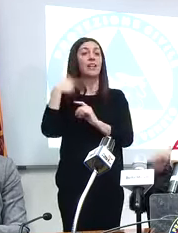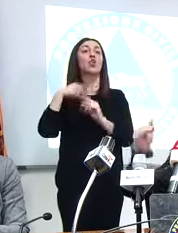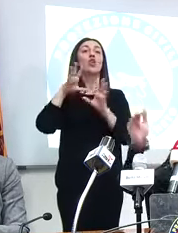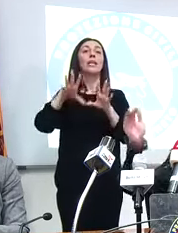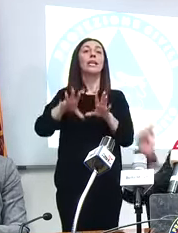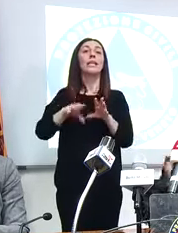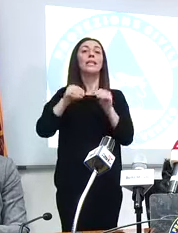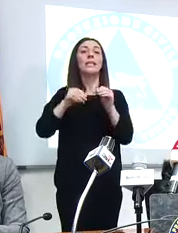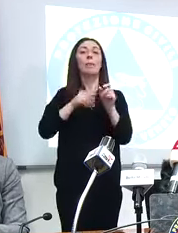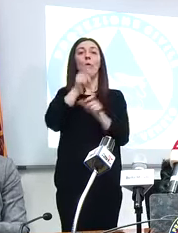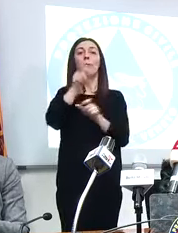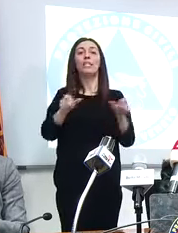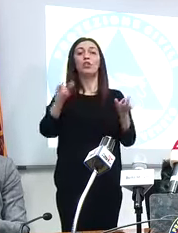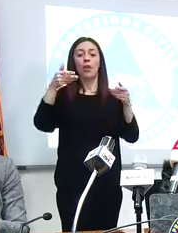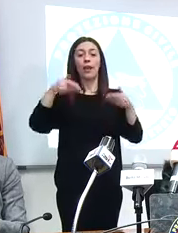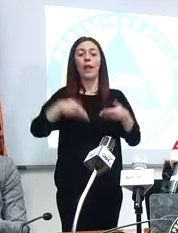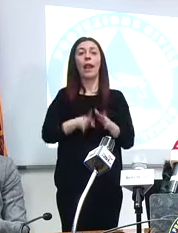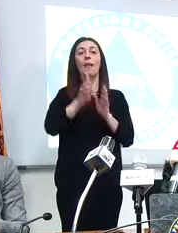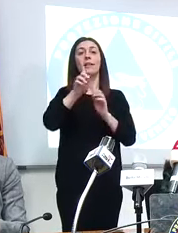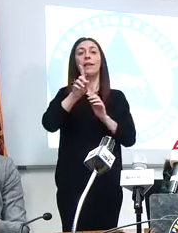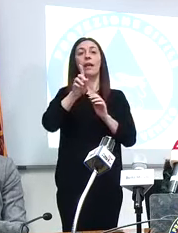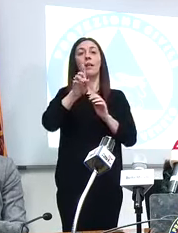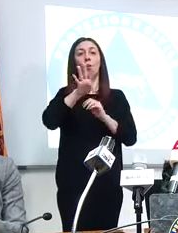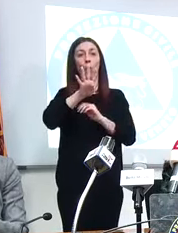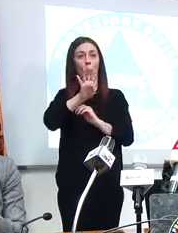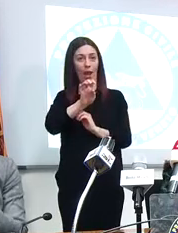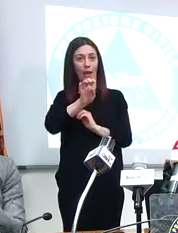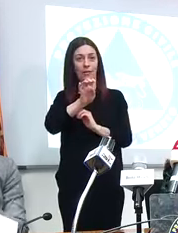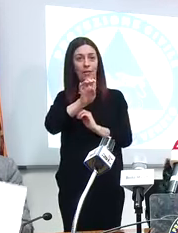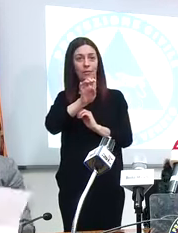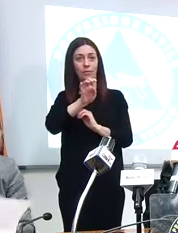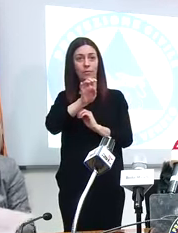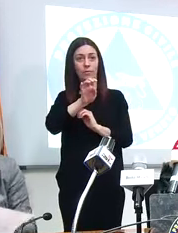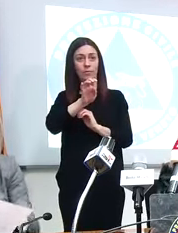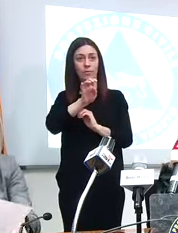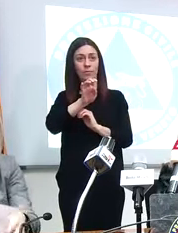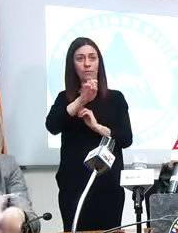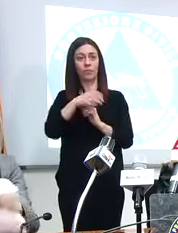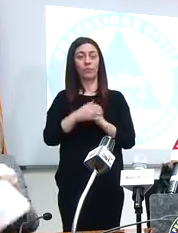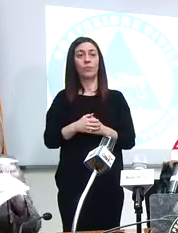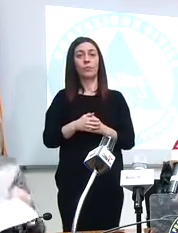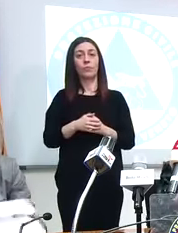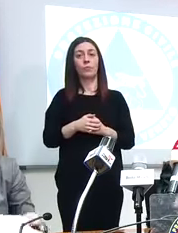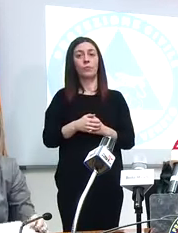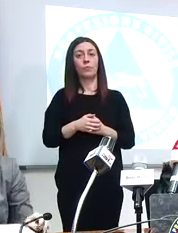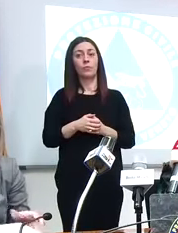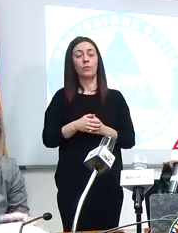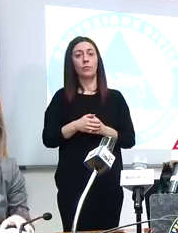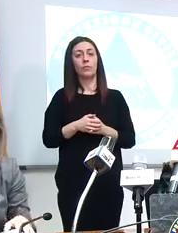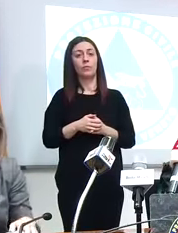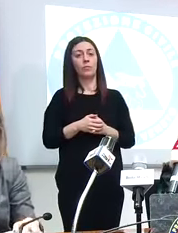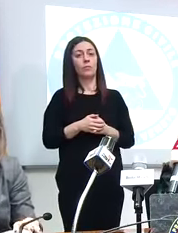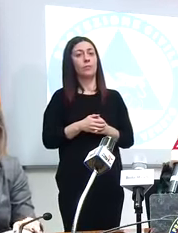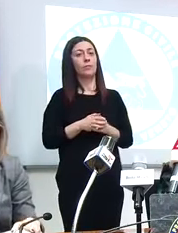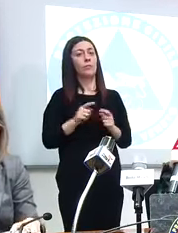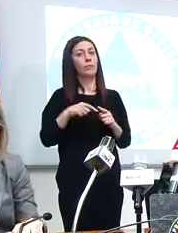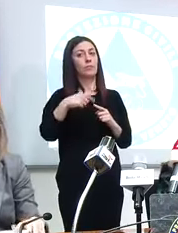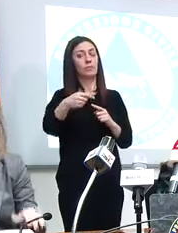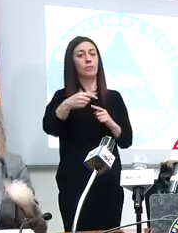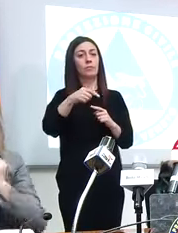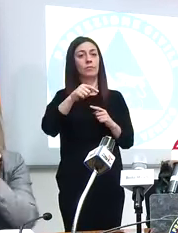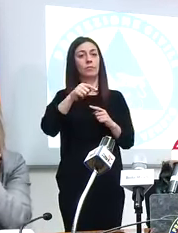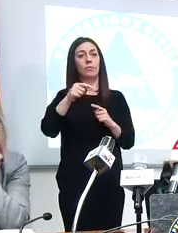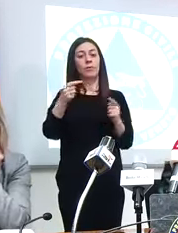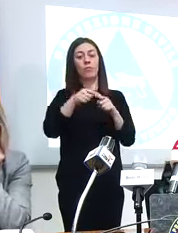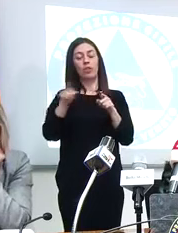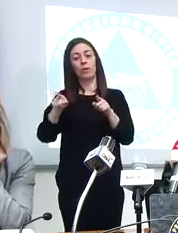quindi andare verso gli 81, 82, eccetera, e invece per quanto riguarda, procedendo dai 75,